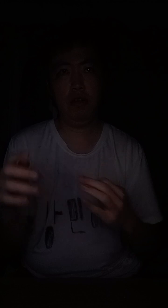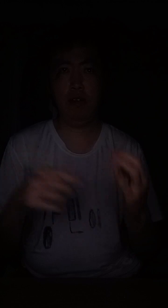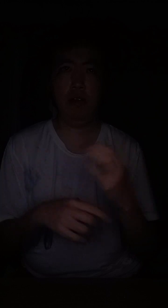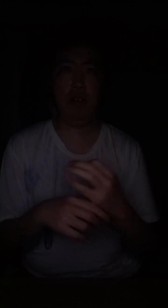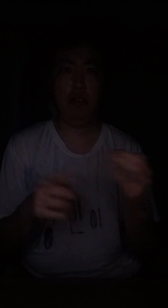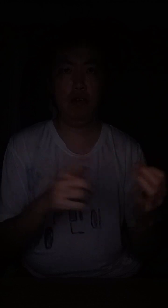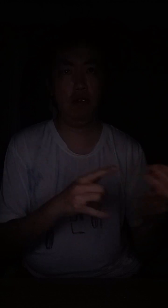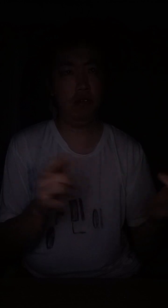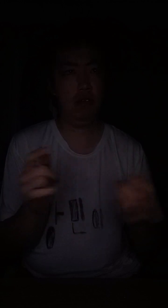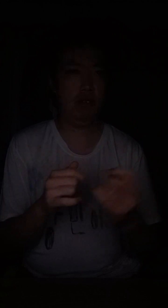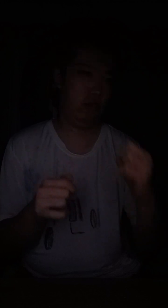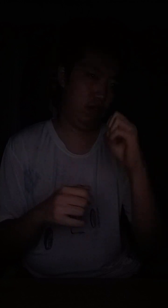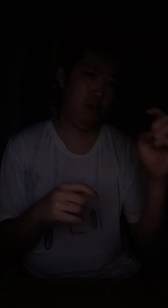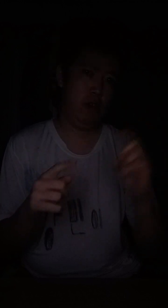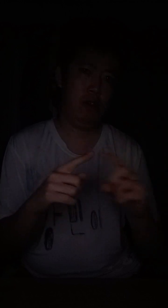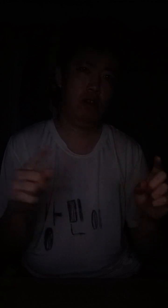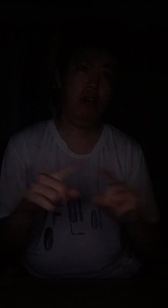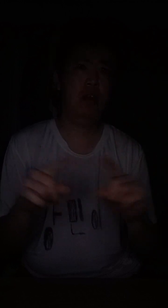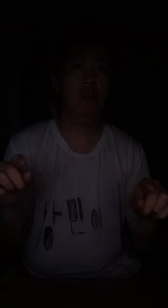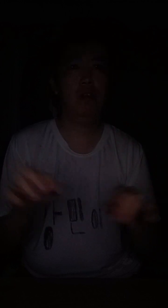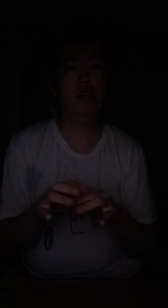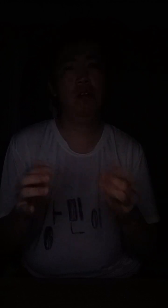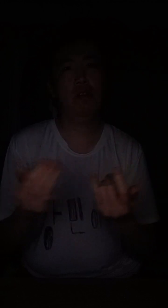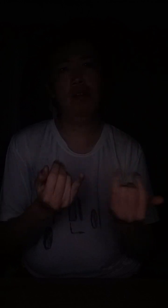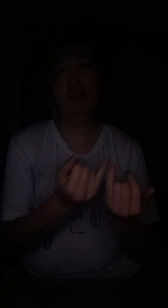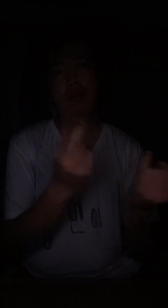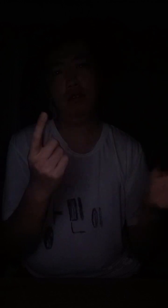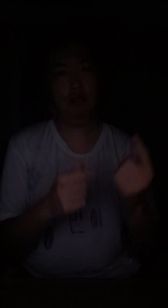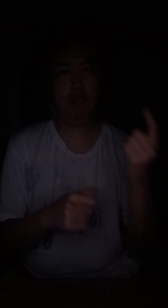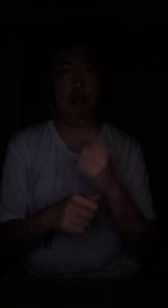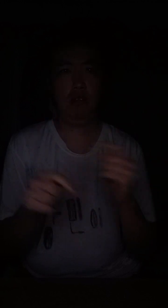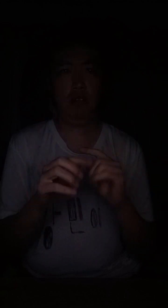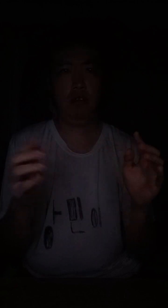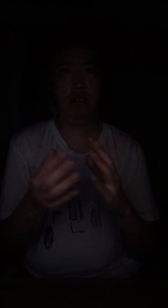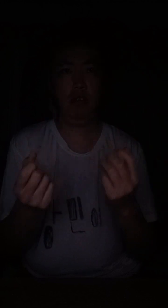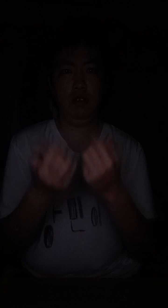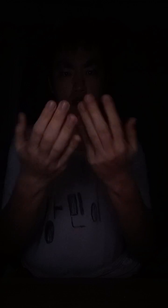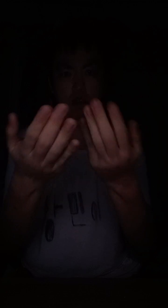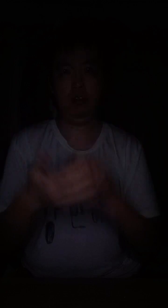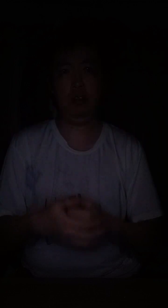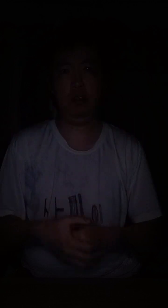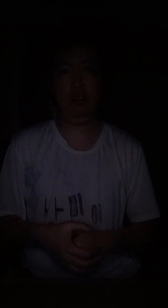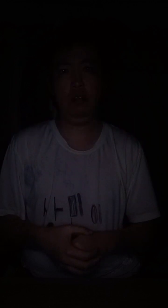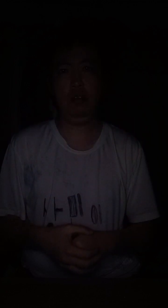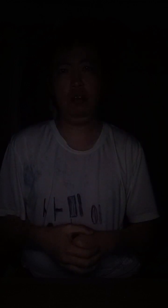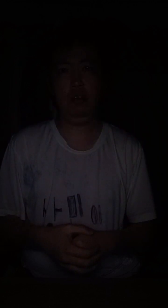태도로 평이 좋았는데 출근에는 다른 목적이 있었던 겁니다. 고비은 기자의 단독 보도입니다.